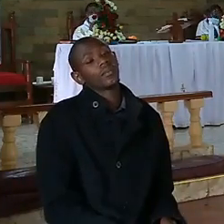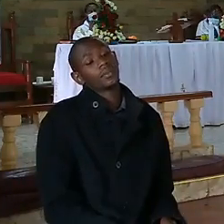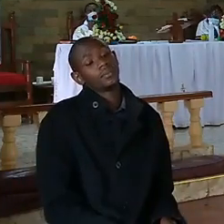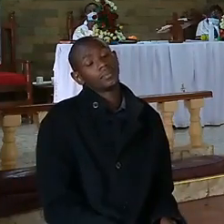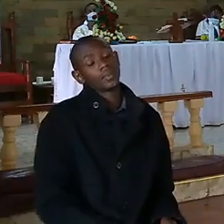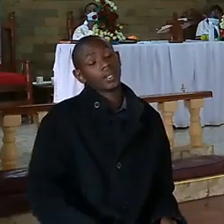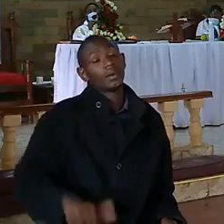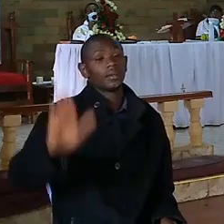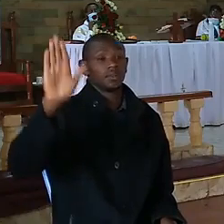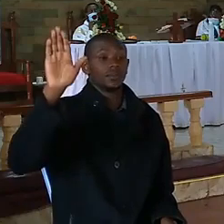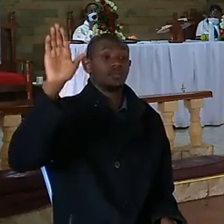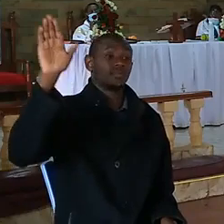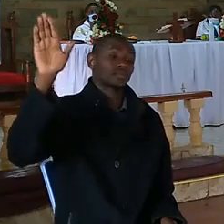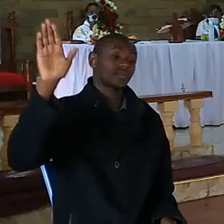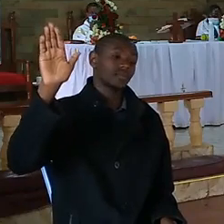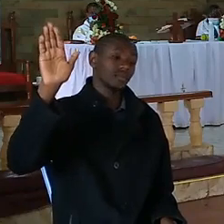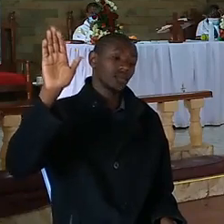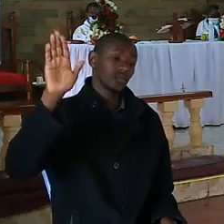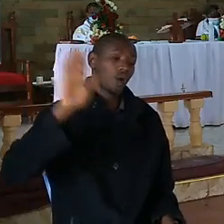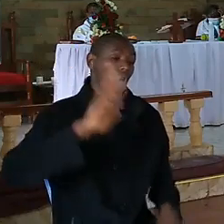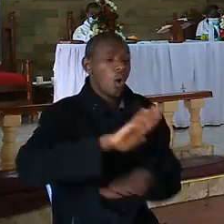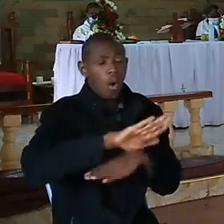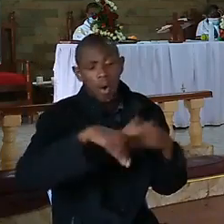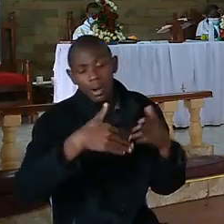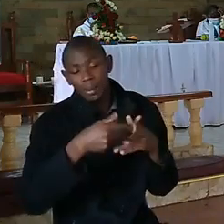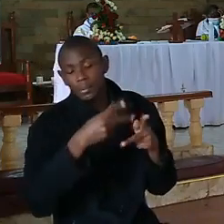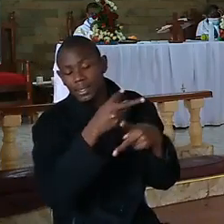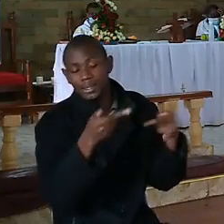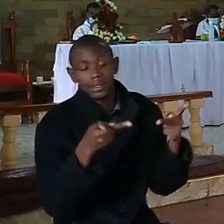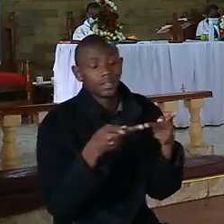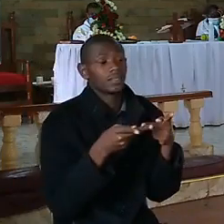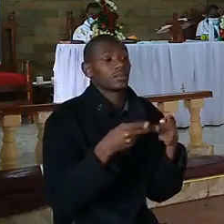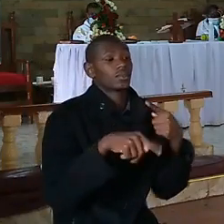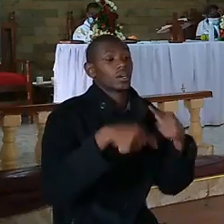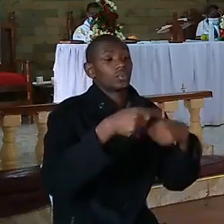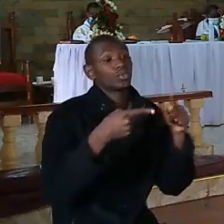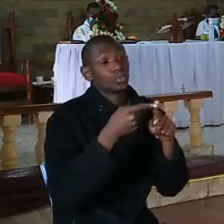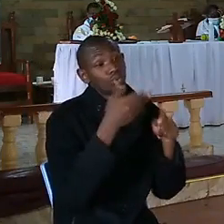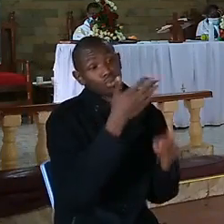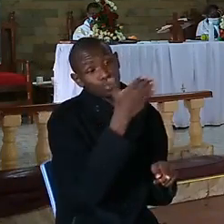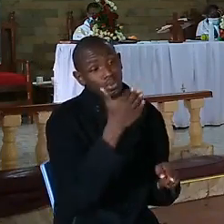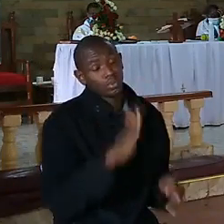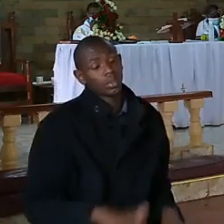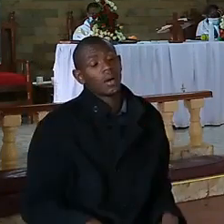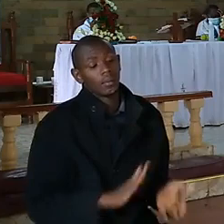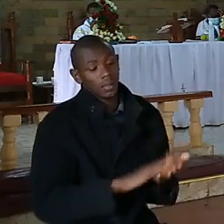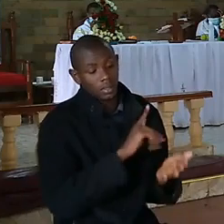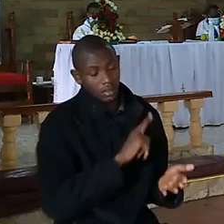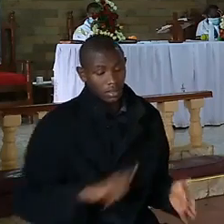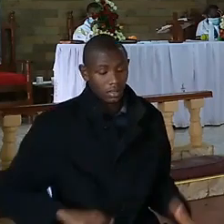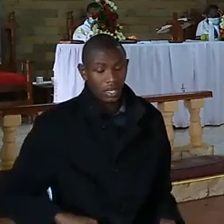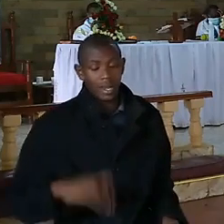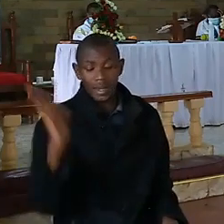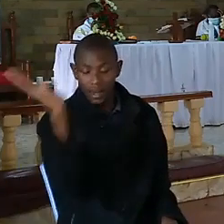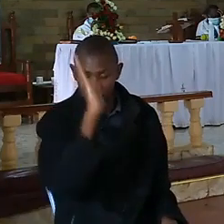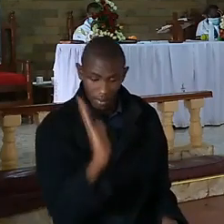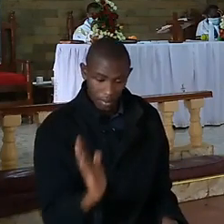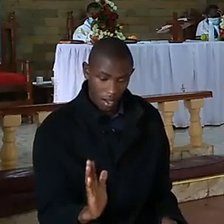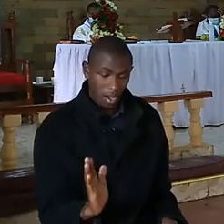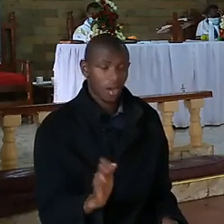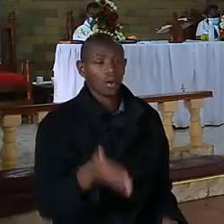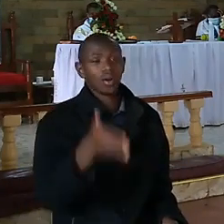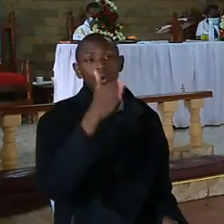gutamburukia guoko gwake o kundu o guothe nigetha gukinyire Bwana asifiwe. We are never out of God reach,